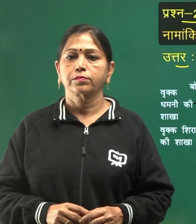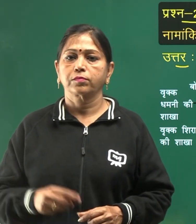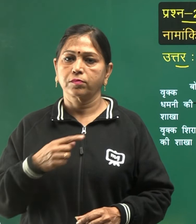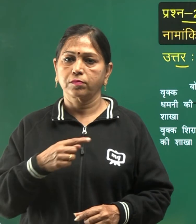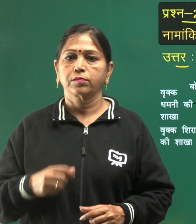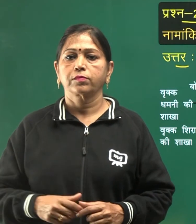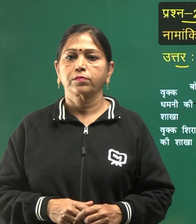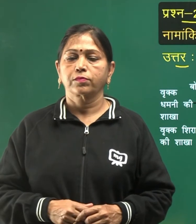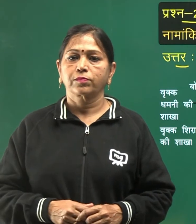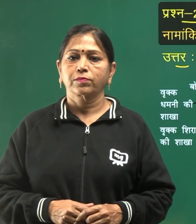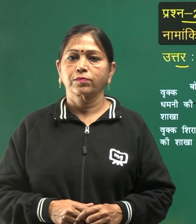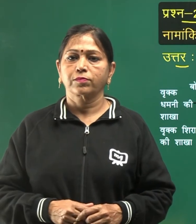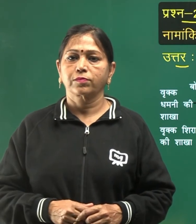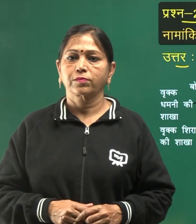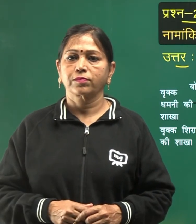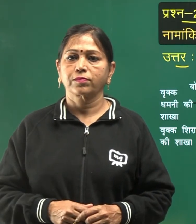इसमें